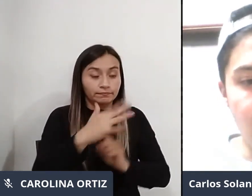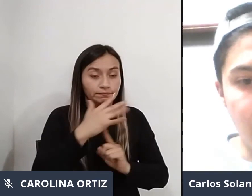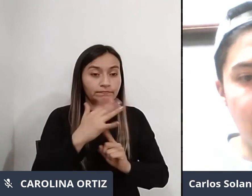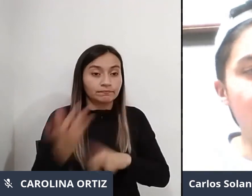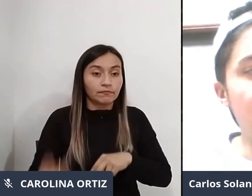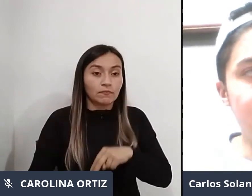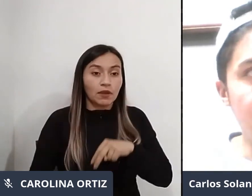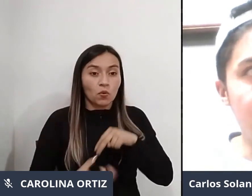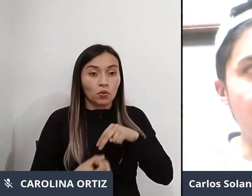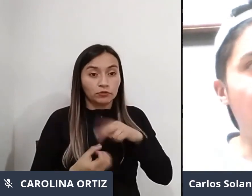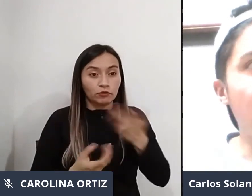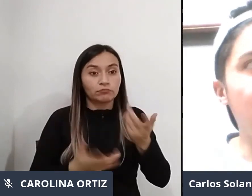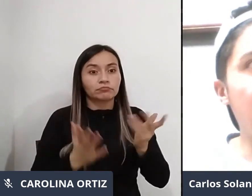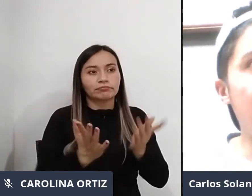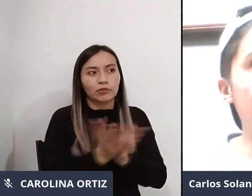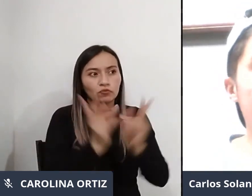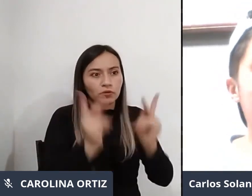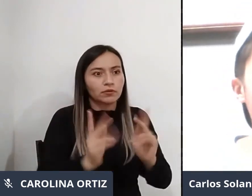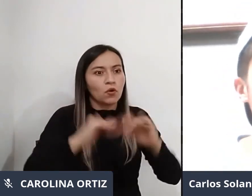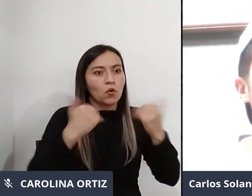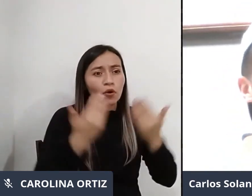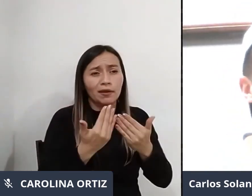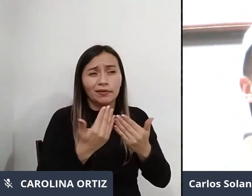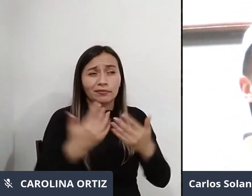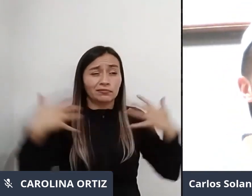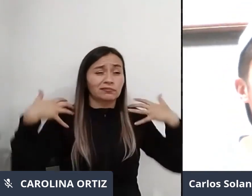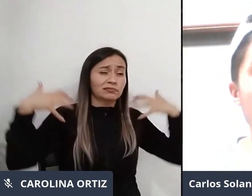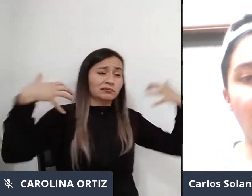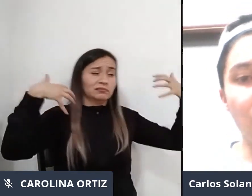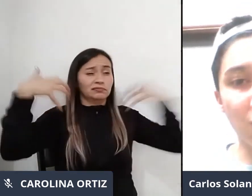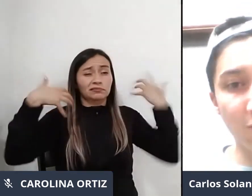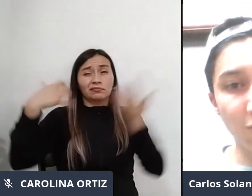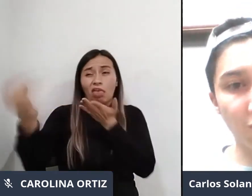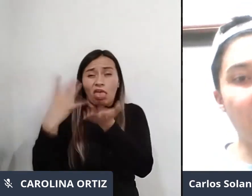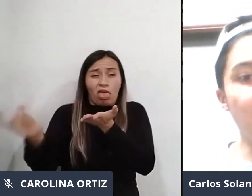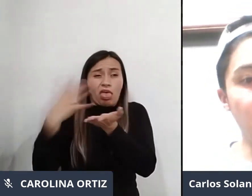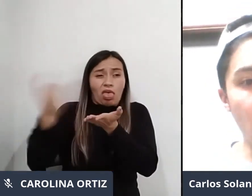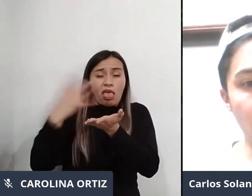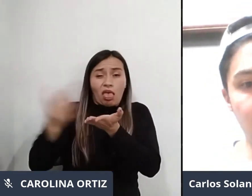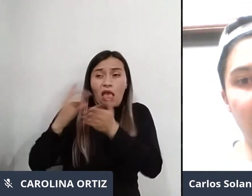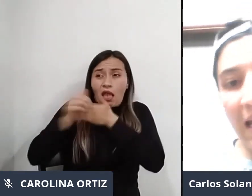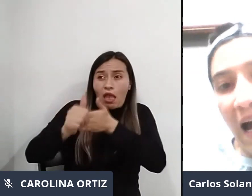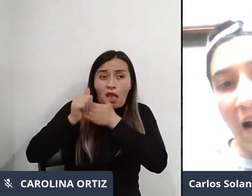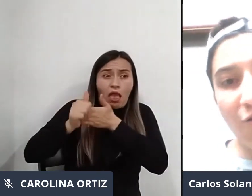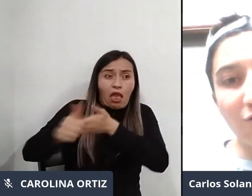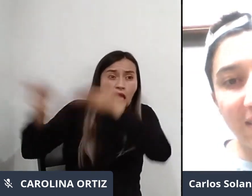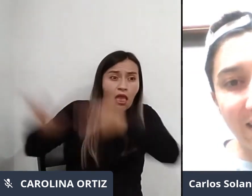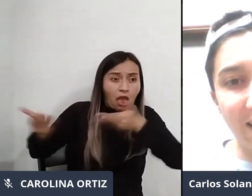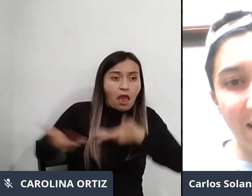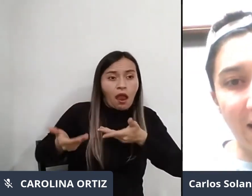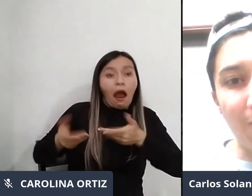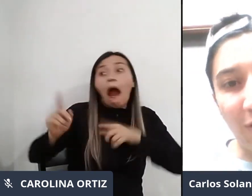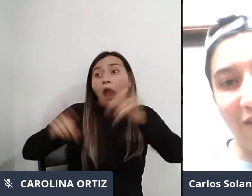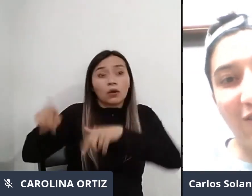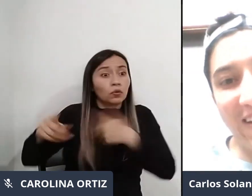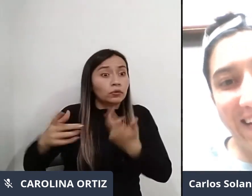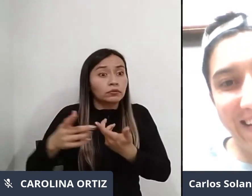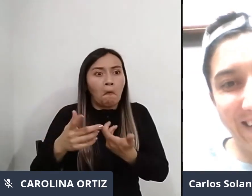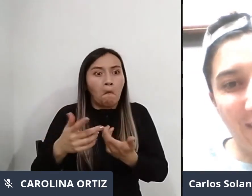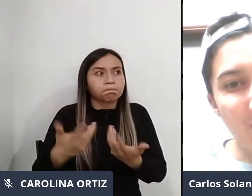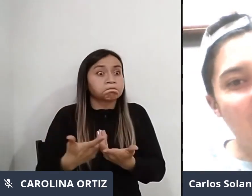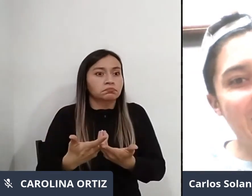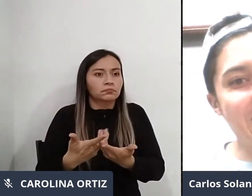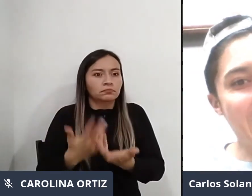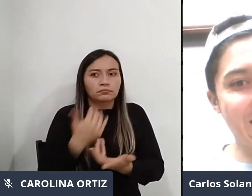los pelados de colegio se estresan por la cantidad de trabajos que se les envían, algunos muchos, algunos pocos, algunos ni tienen idea porque no